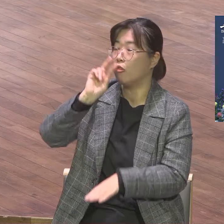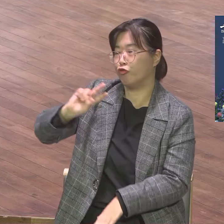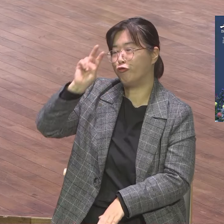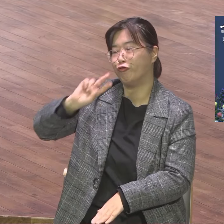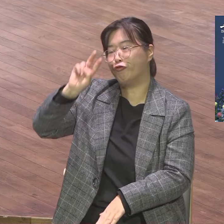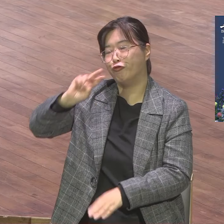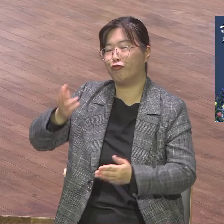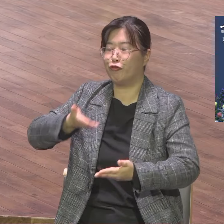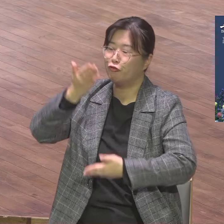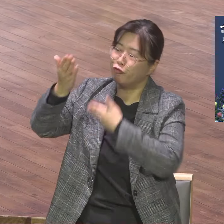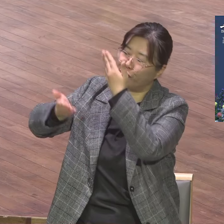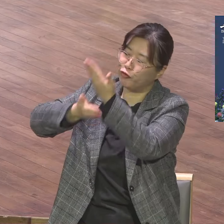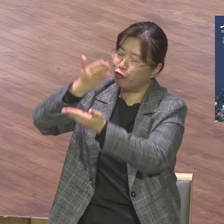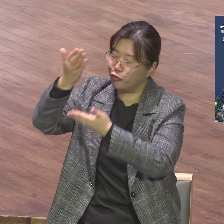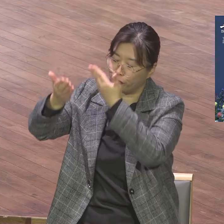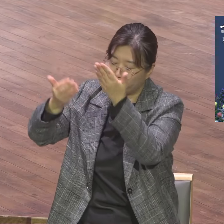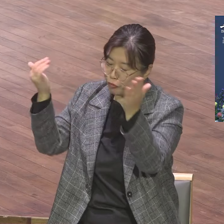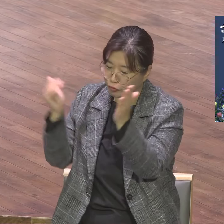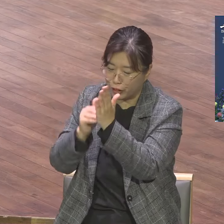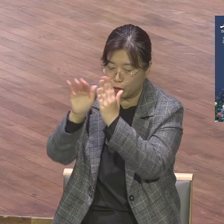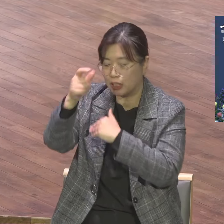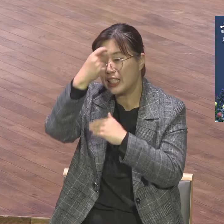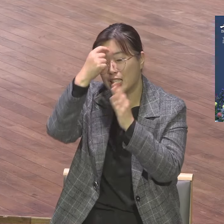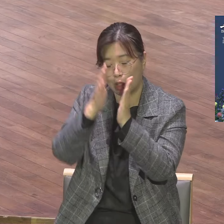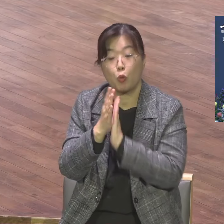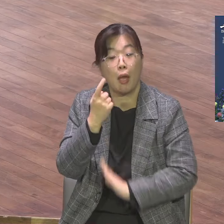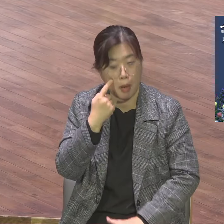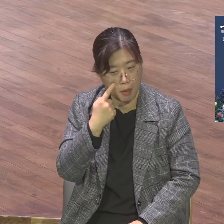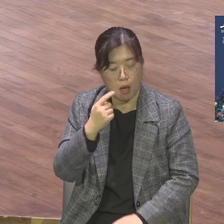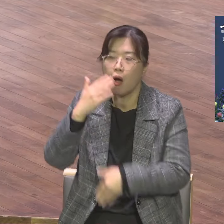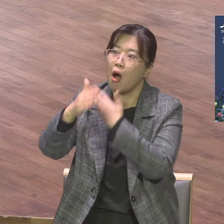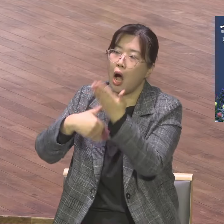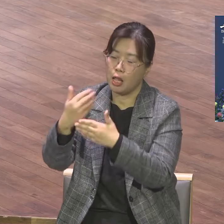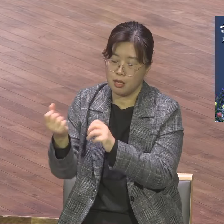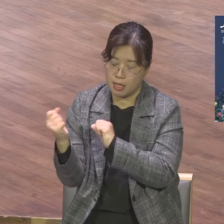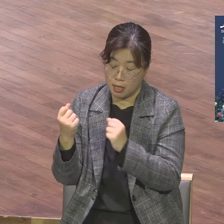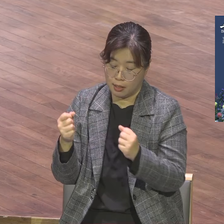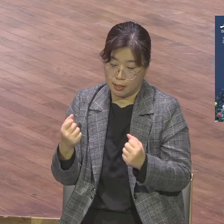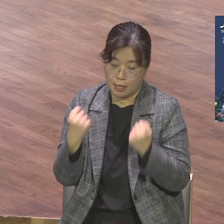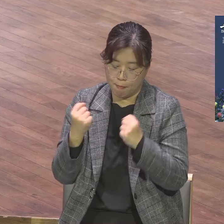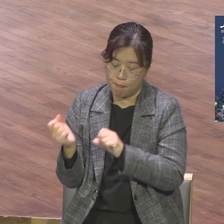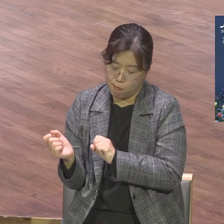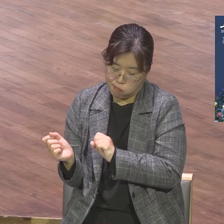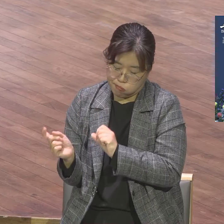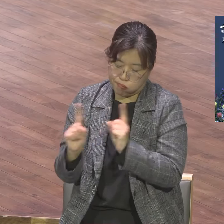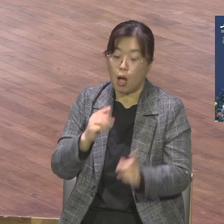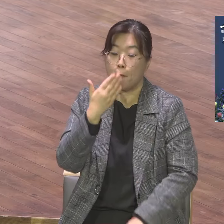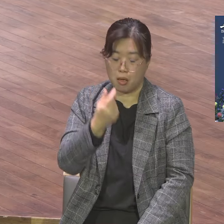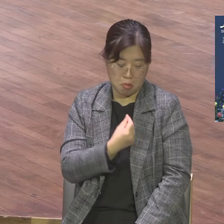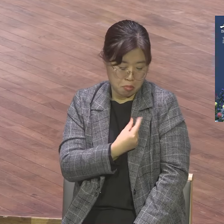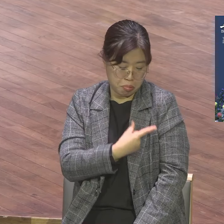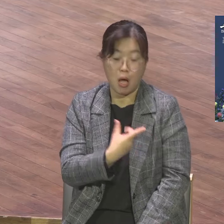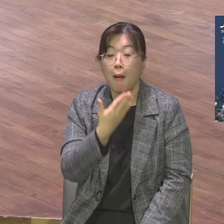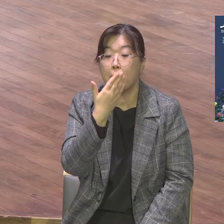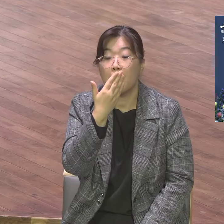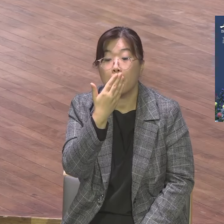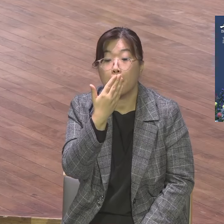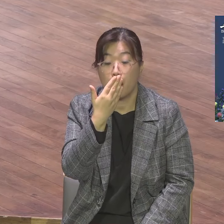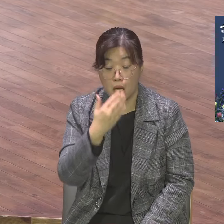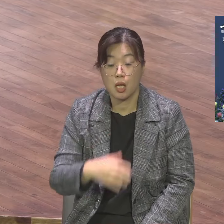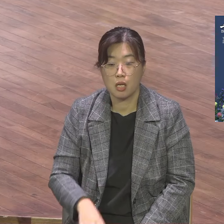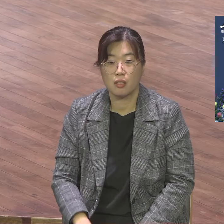이번 주도 얼마나 힘 빼는 일이 많은지 오늘 이 시간까지 설교를 못할 정도로 다음 주도 그럴 거예요.